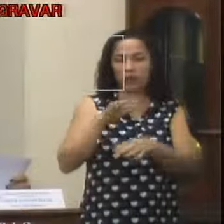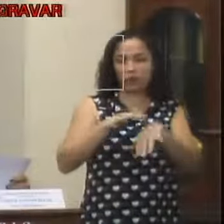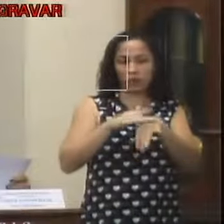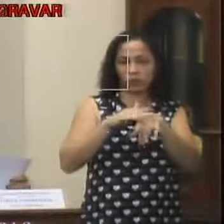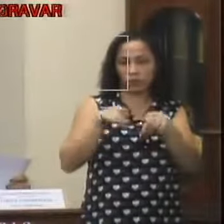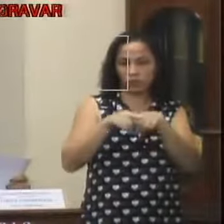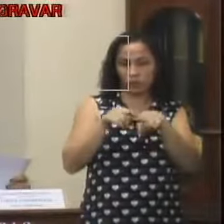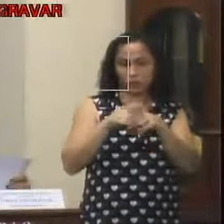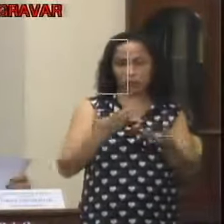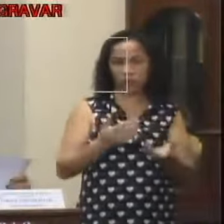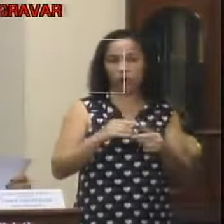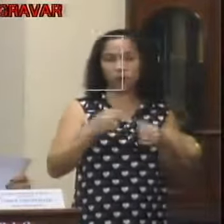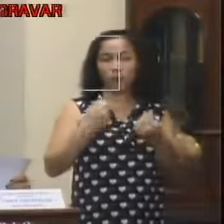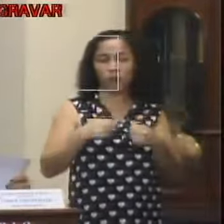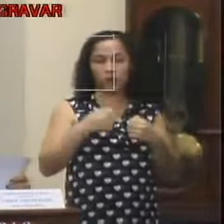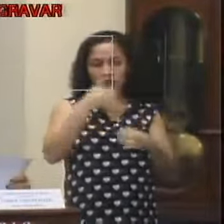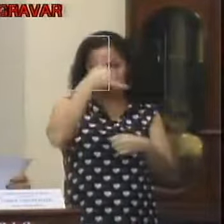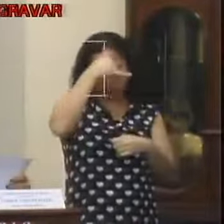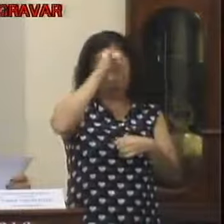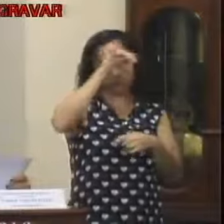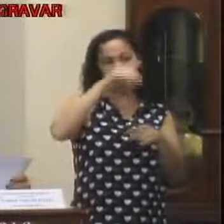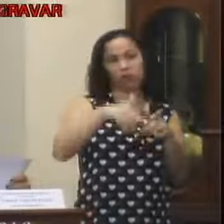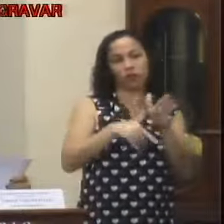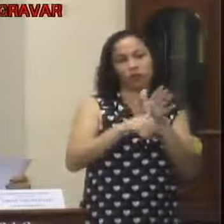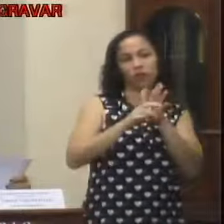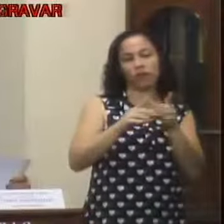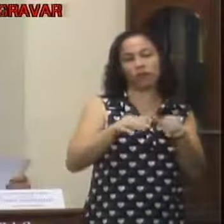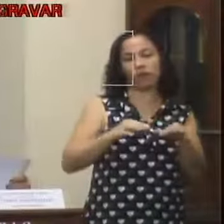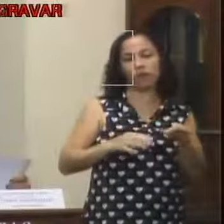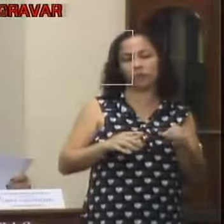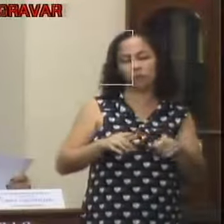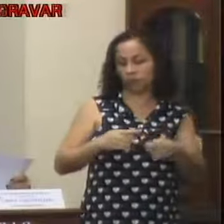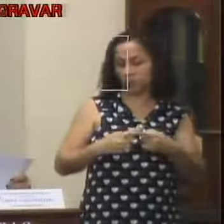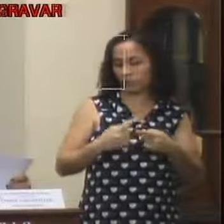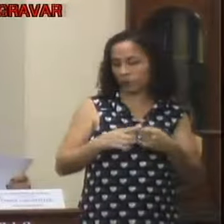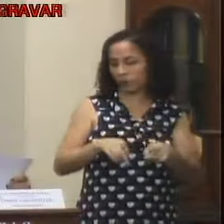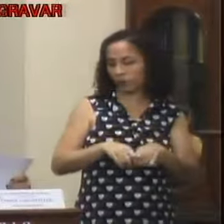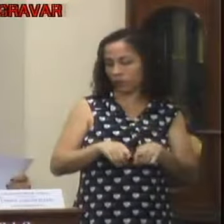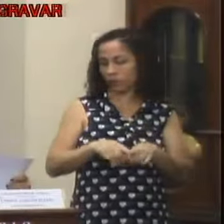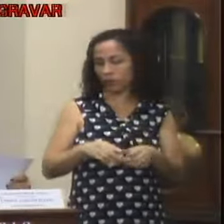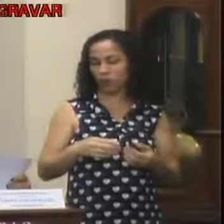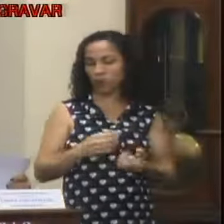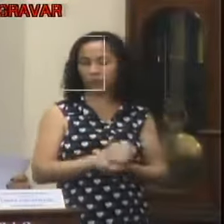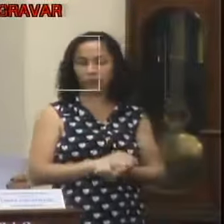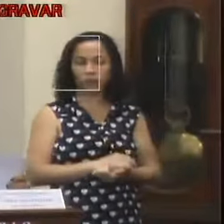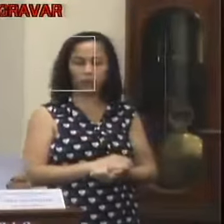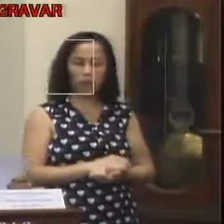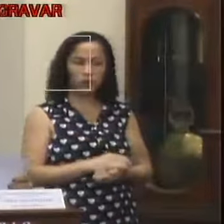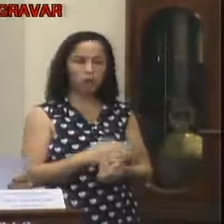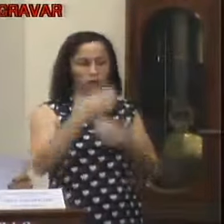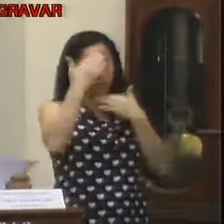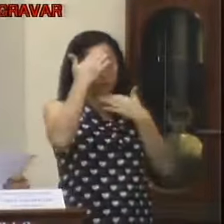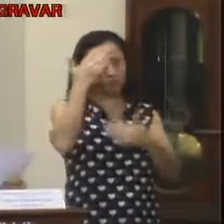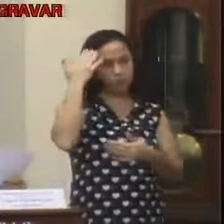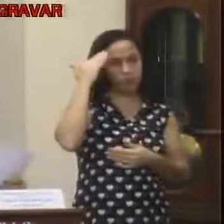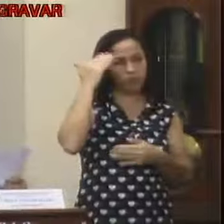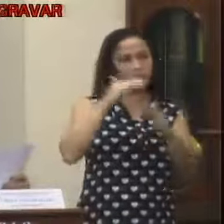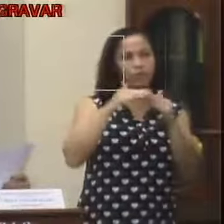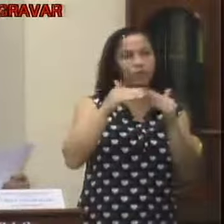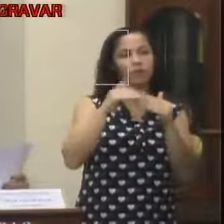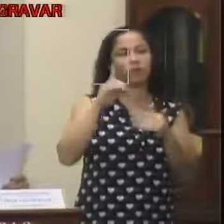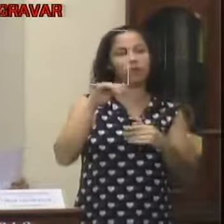as medidas preventivas devem ser adotadas tanto pelo poder público quanto pela população para que possamos evitar epidemias. Desta forma, venho